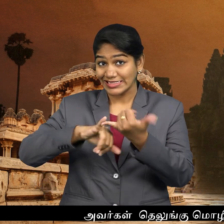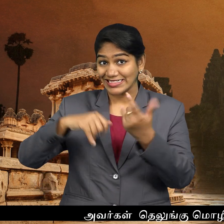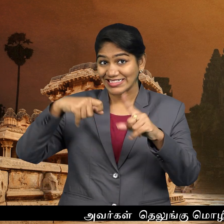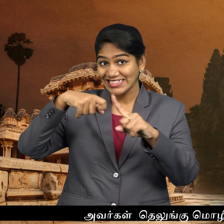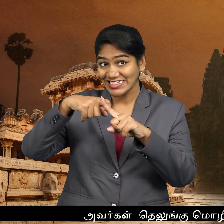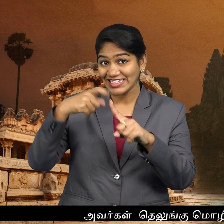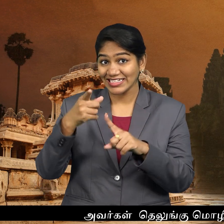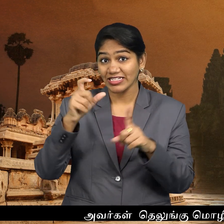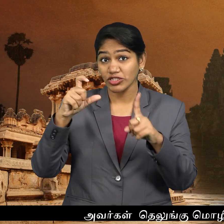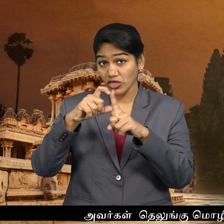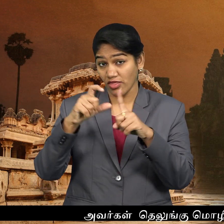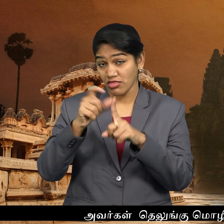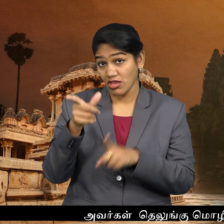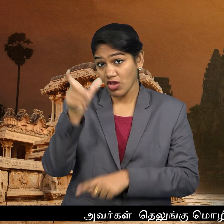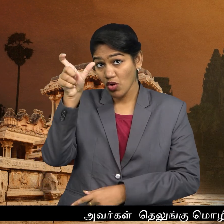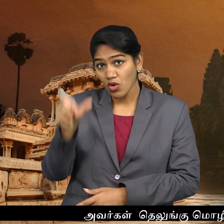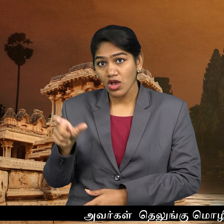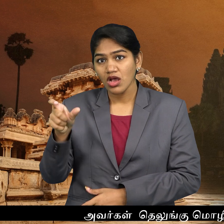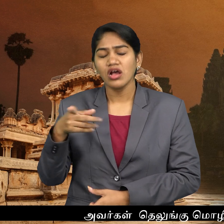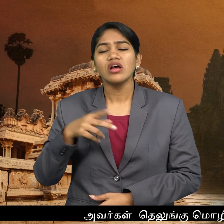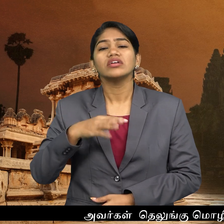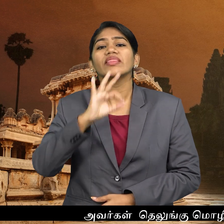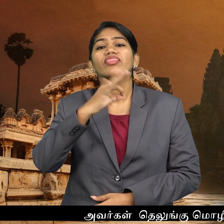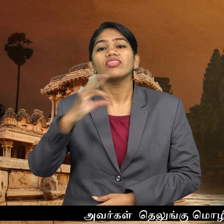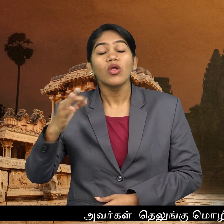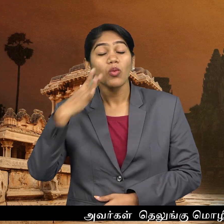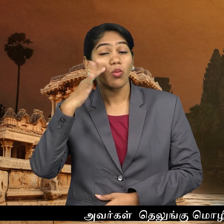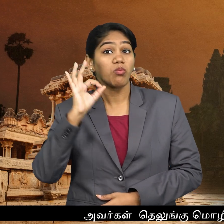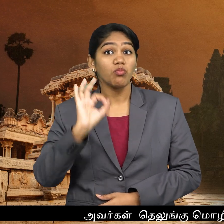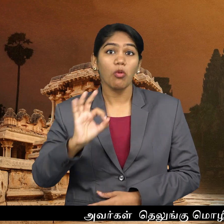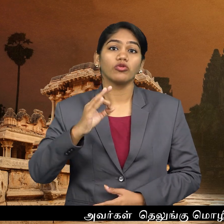அவர்கள் தெலுங்கு மொழி முக்கியம் என்று நினைத்தார்.